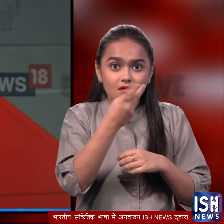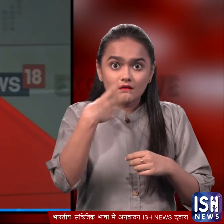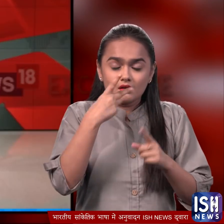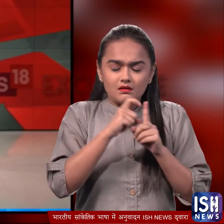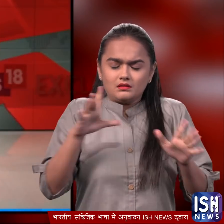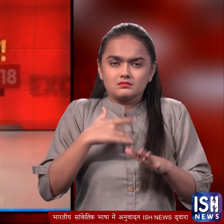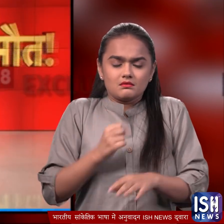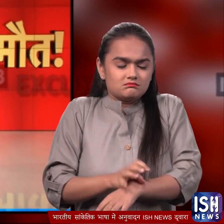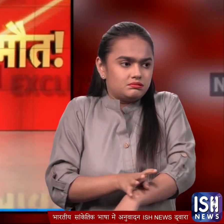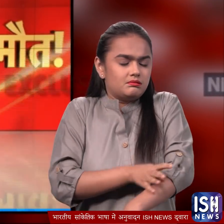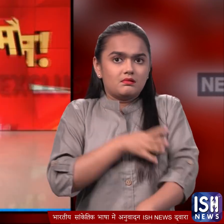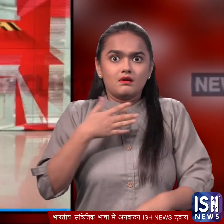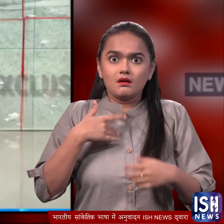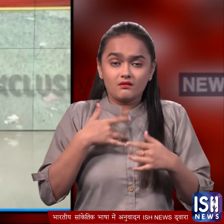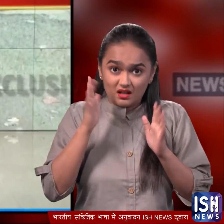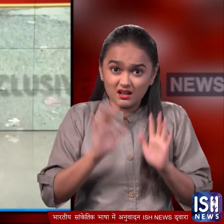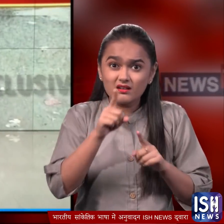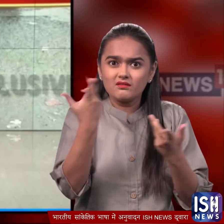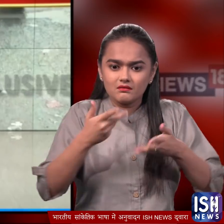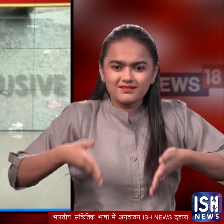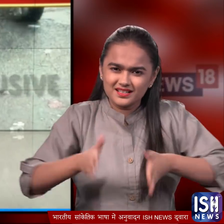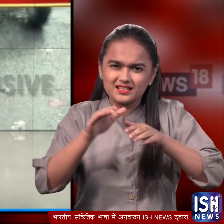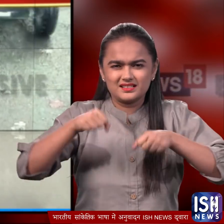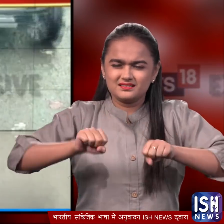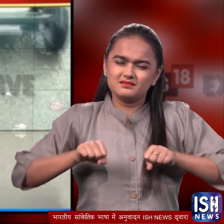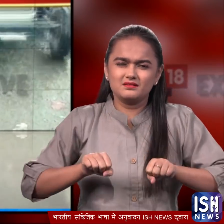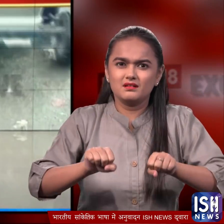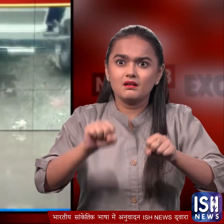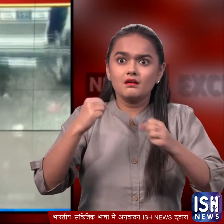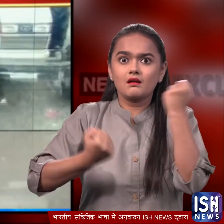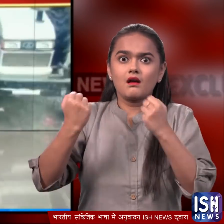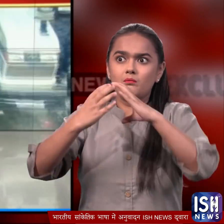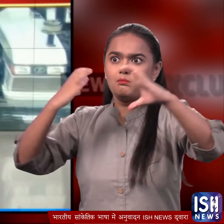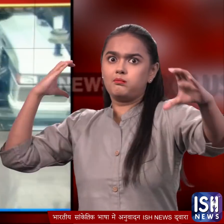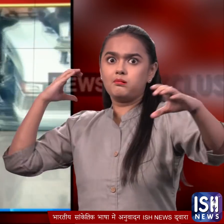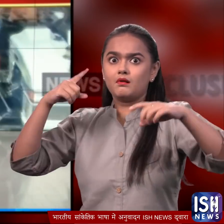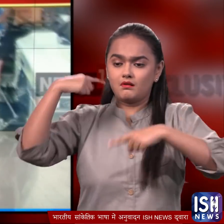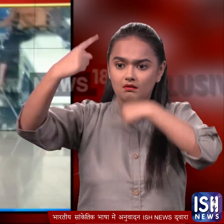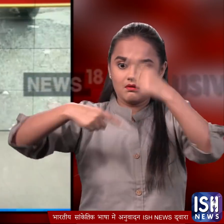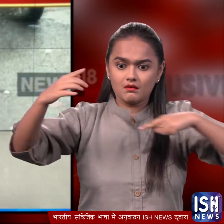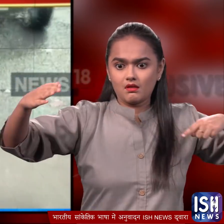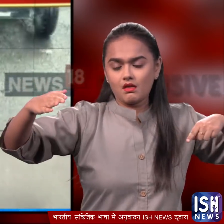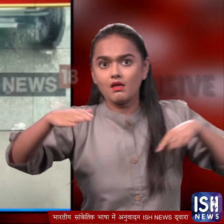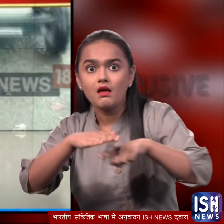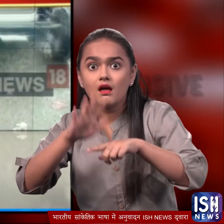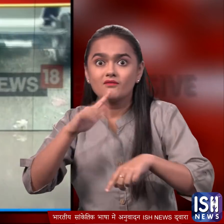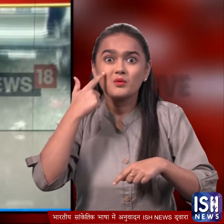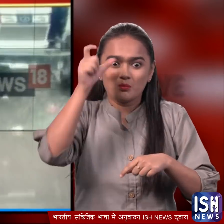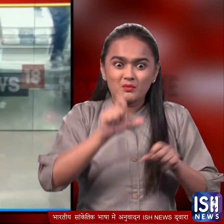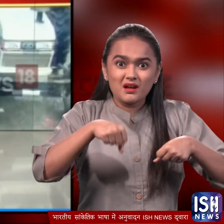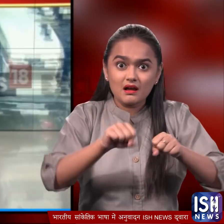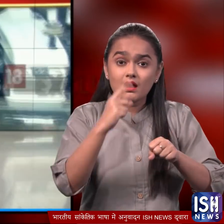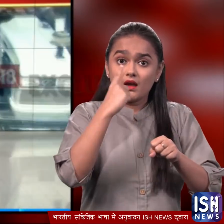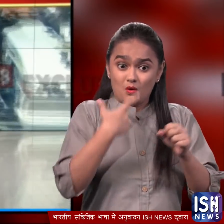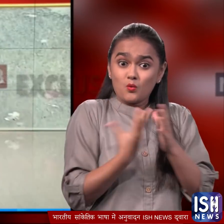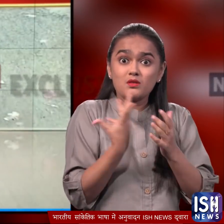वाली तस्वीर सामने आई। वहां सड़क पर चल रही एक मोटरसाइकिल ट्रैक्टर ट्रॉली के नीचे आ गई और इस हादसे के वक्त मोटरसाइकिल चलाने वाले आदमी के साथ